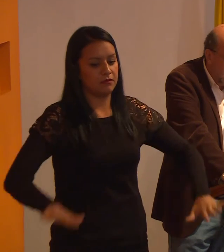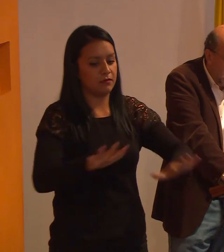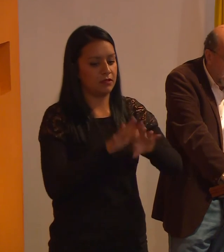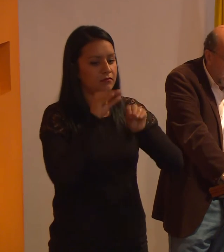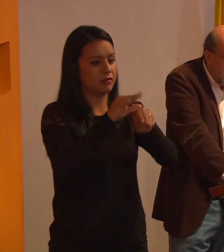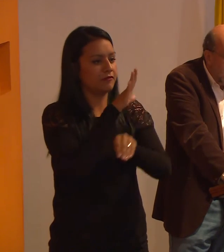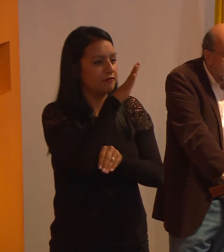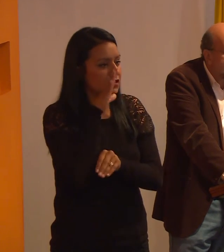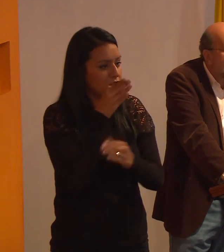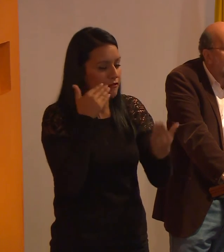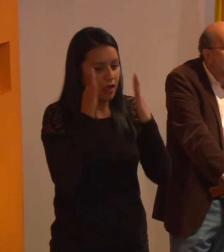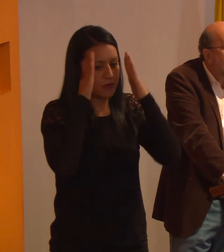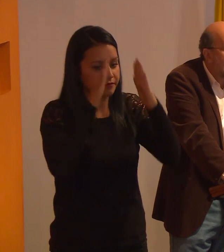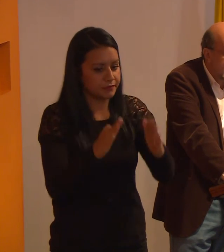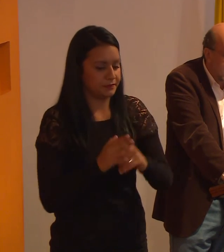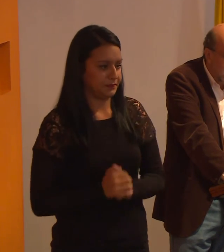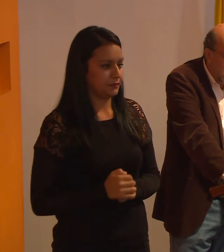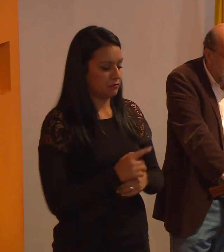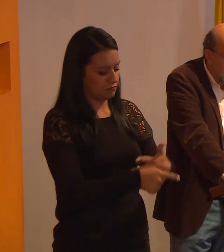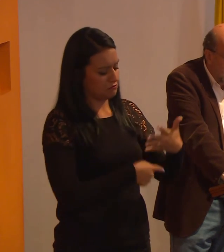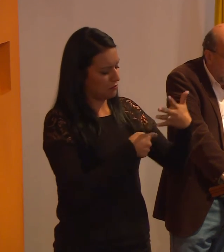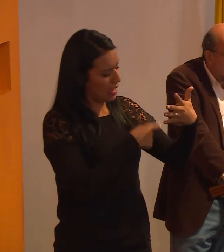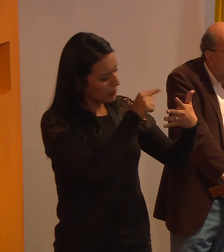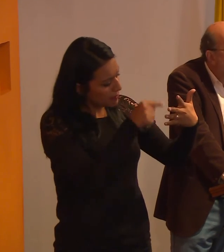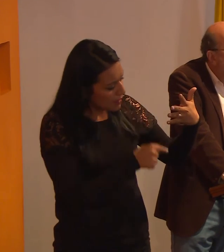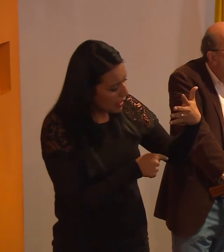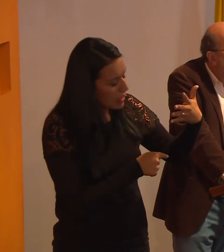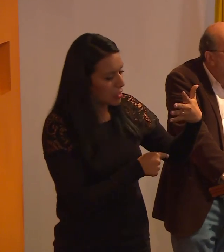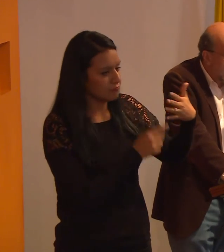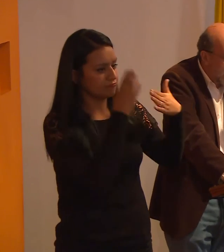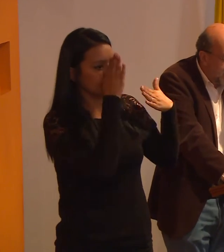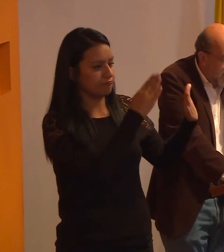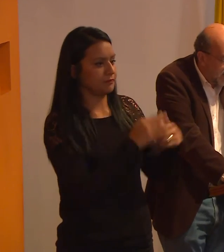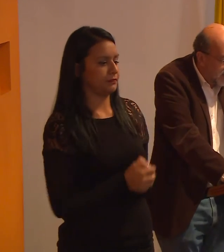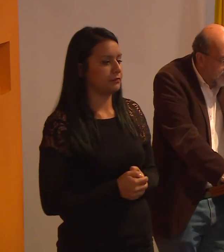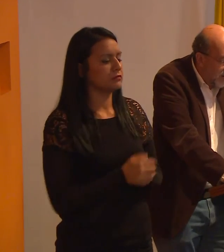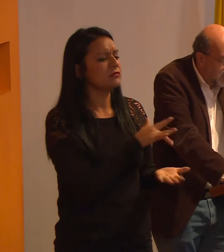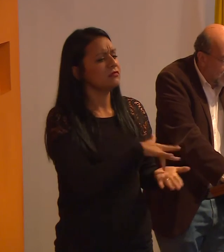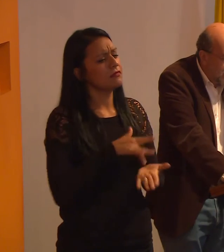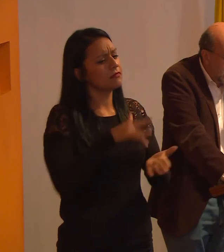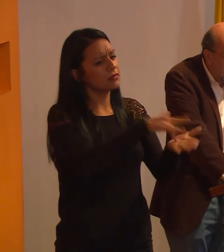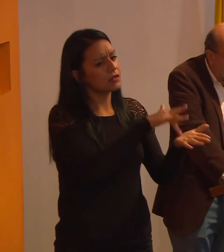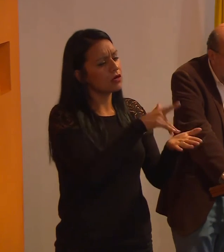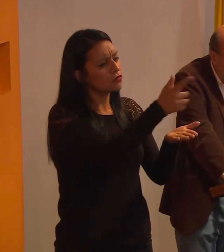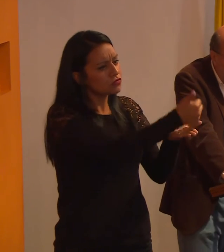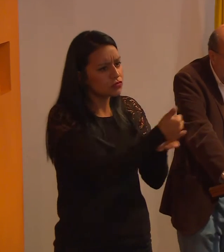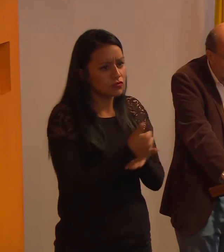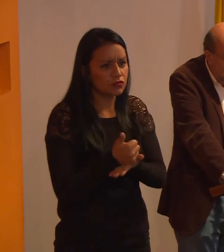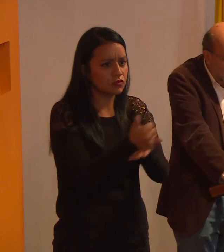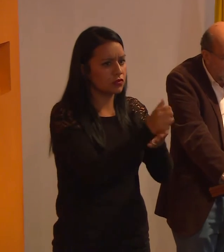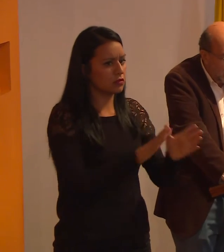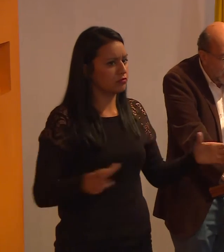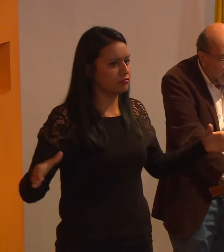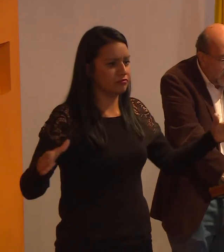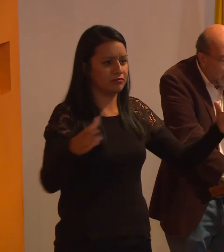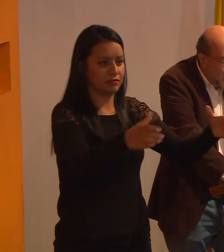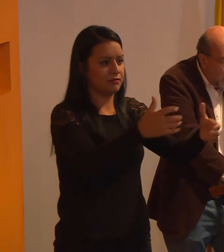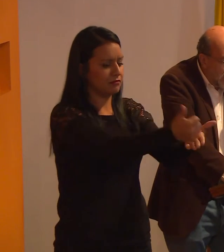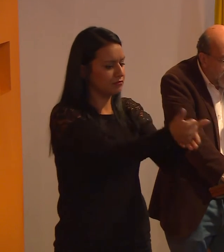rural. Esperamos agenciar, con la ayuda y la participación de todas y